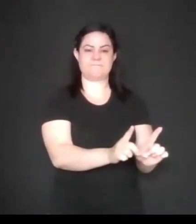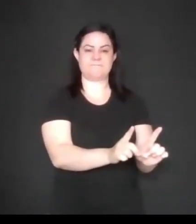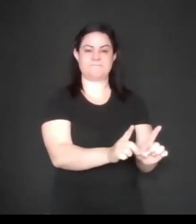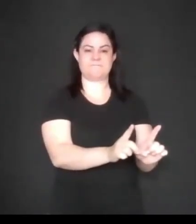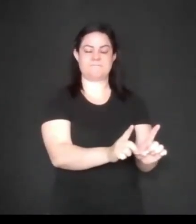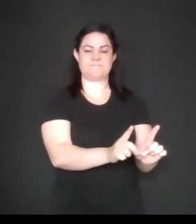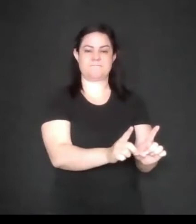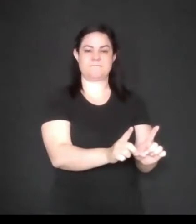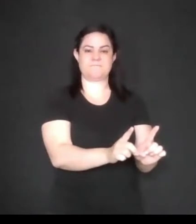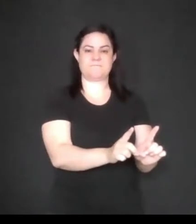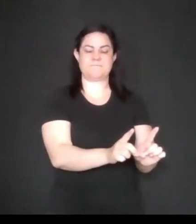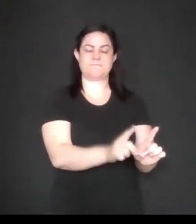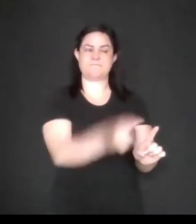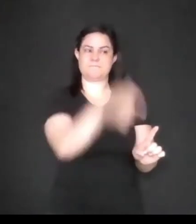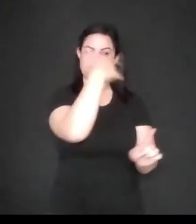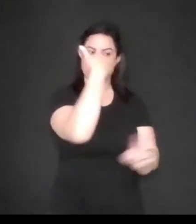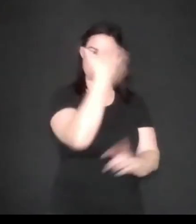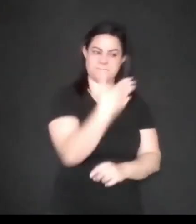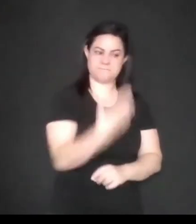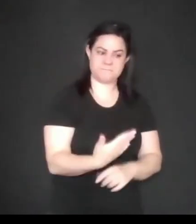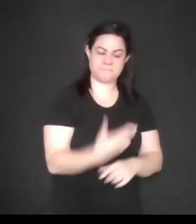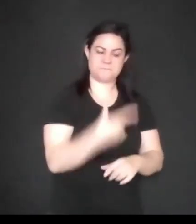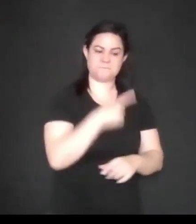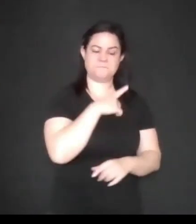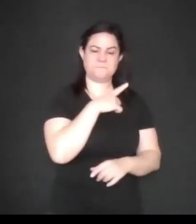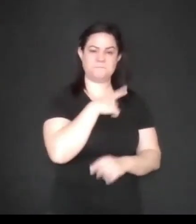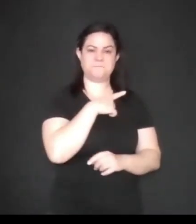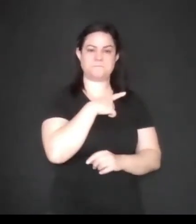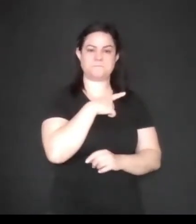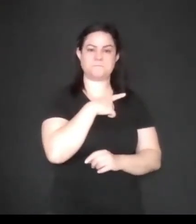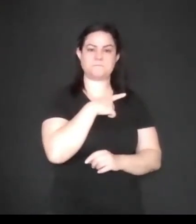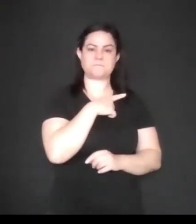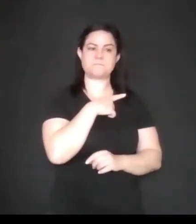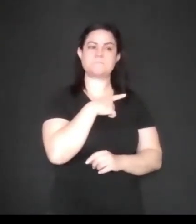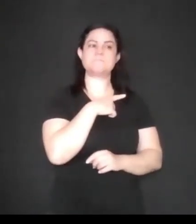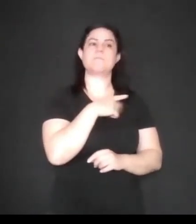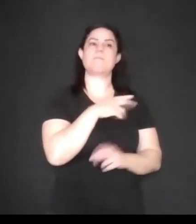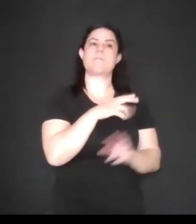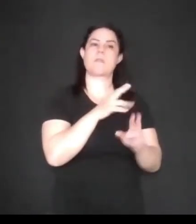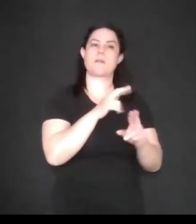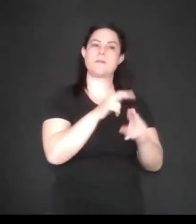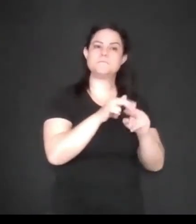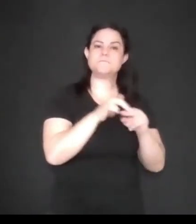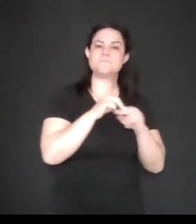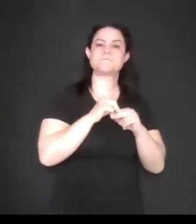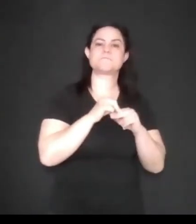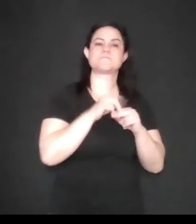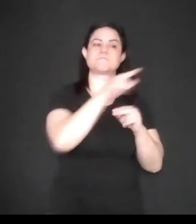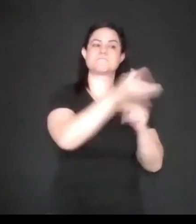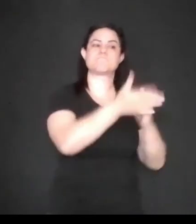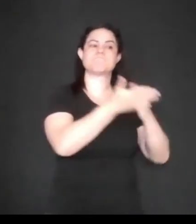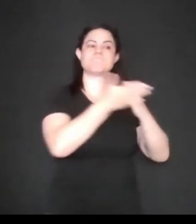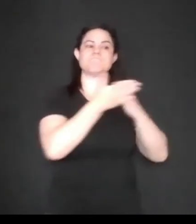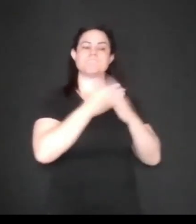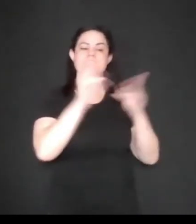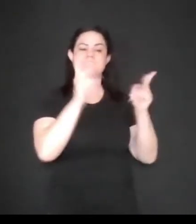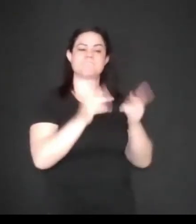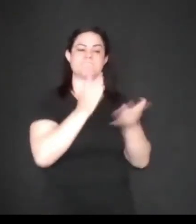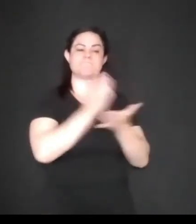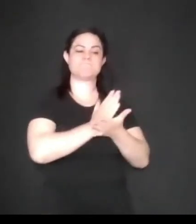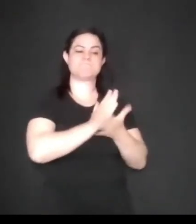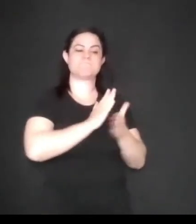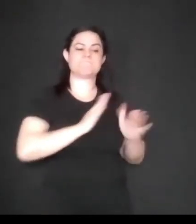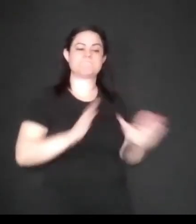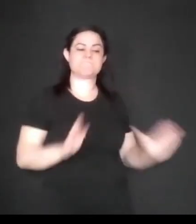fossem honradas e aí, com essa honra, favorecessem, né,